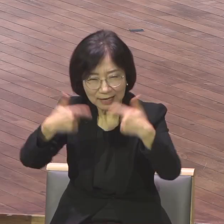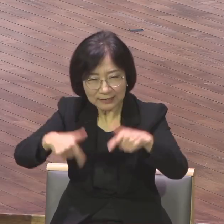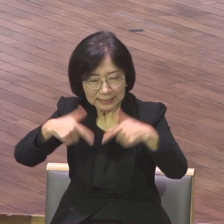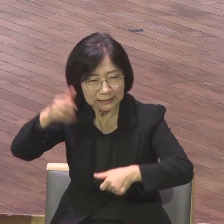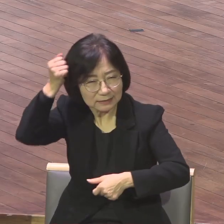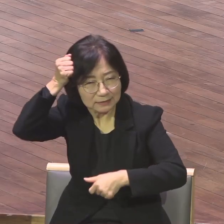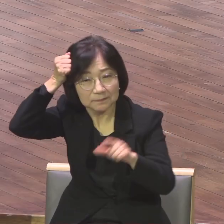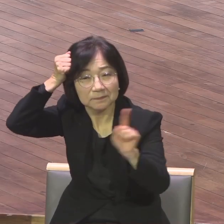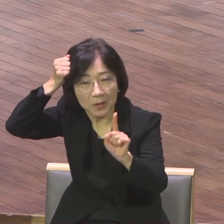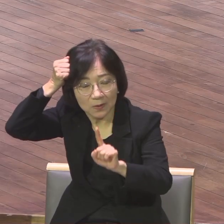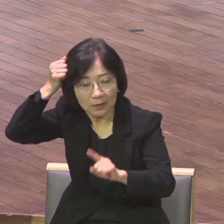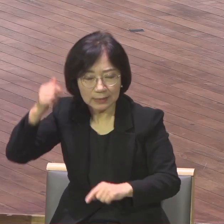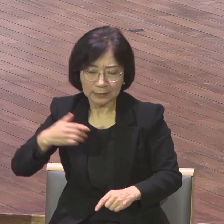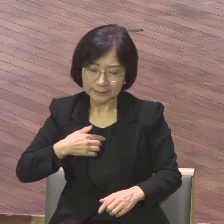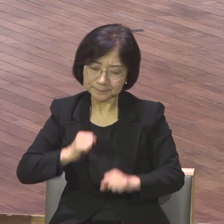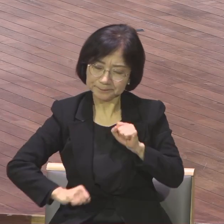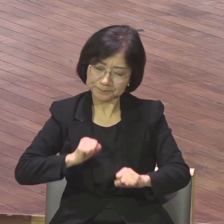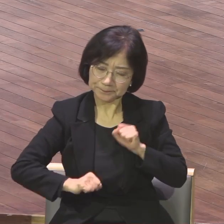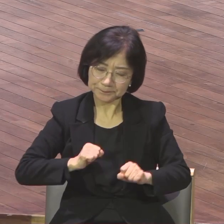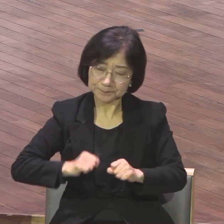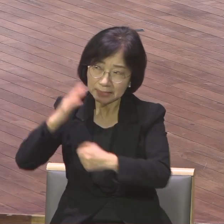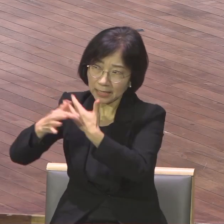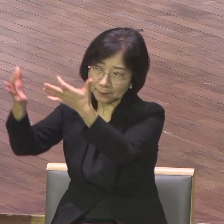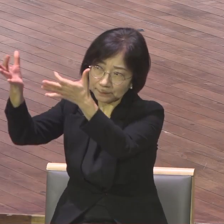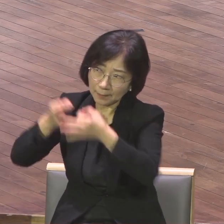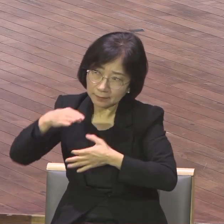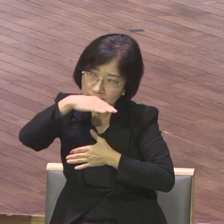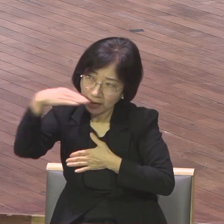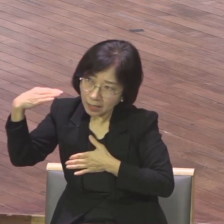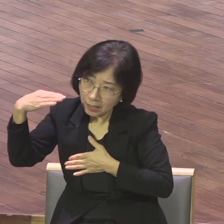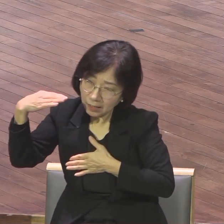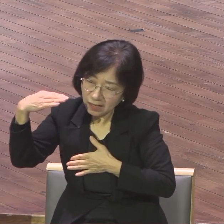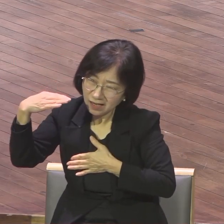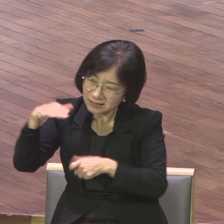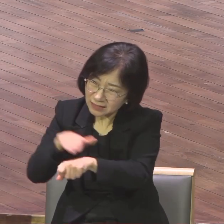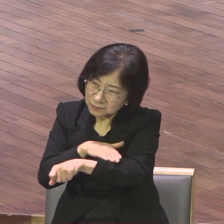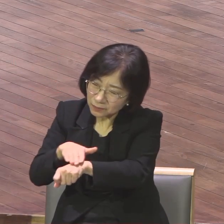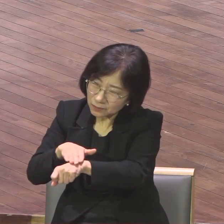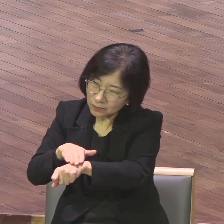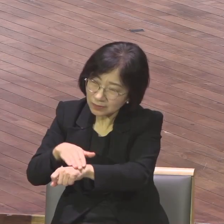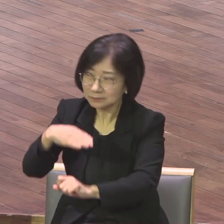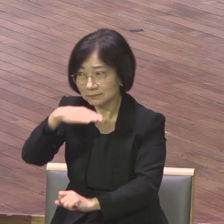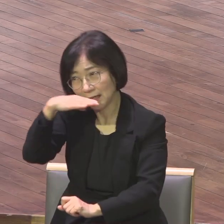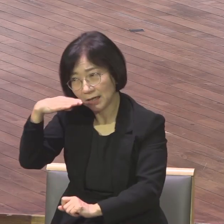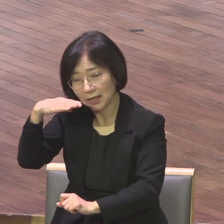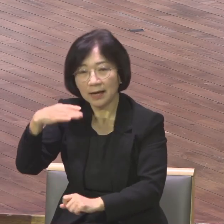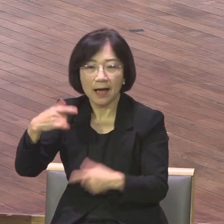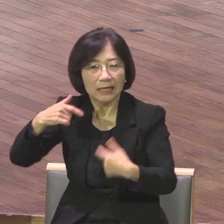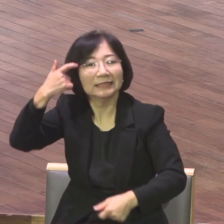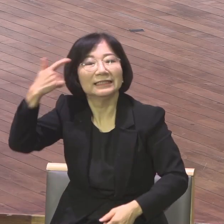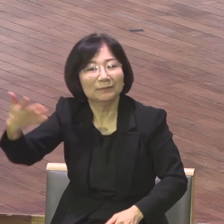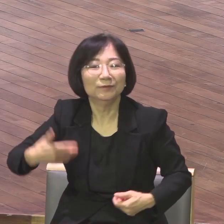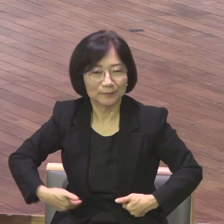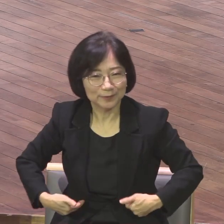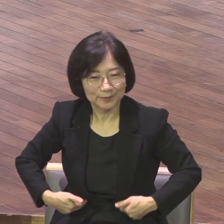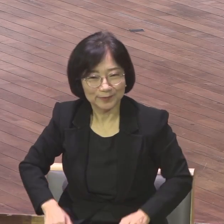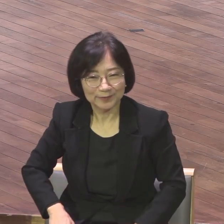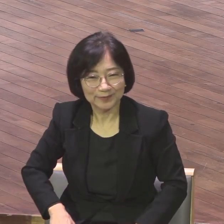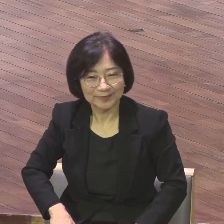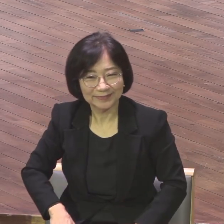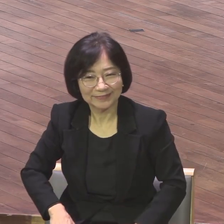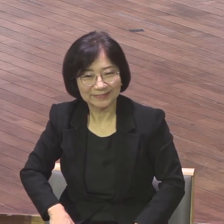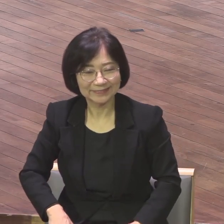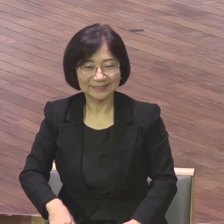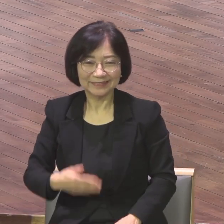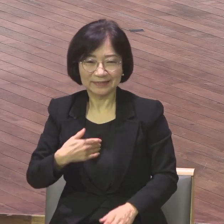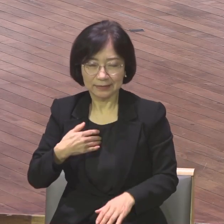뭐냐? 이것이 하나님 앞에서 합당하냐 그렇지 못하냐. 이렇게 질문하면 됩니다. 하나님